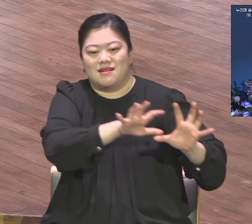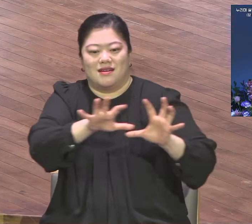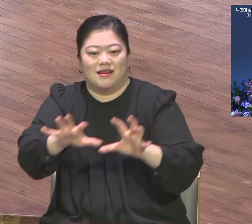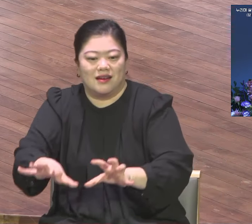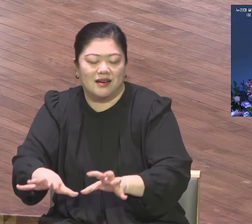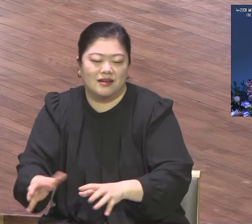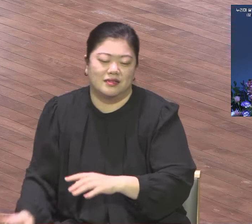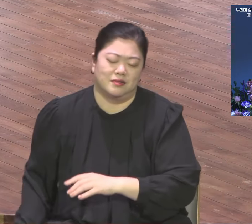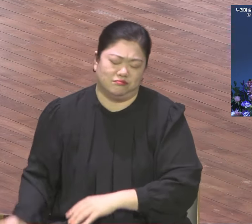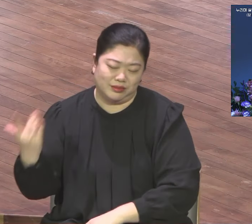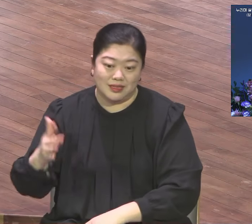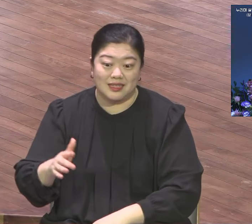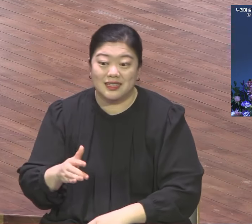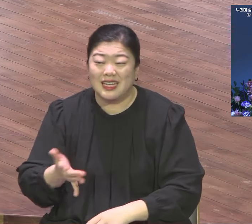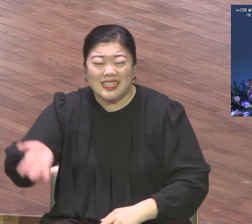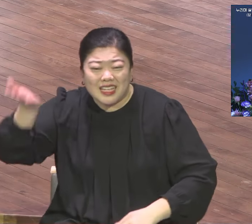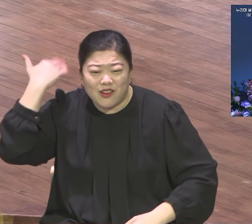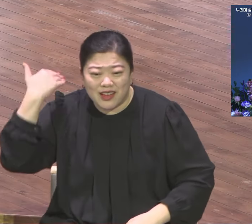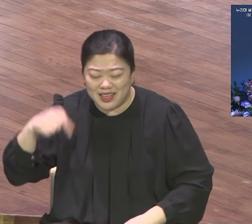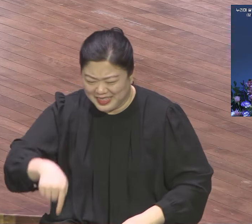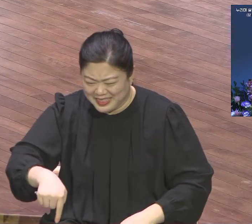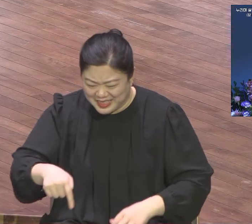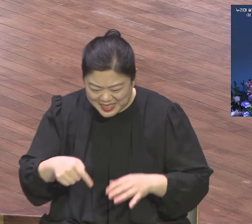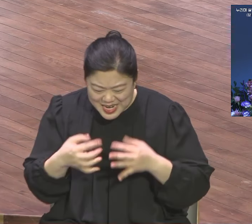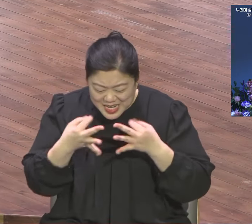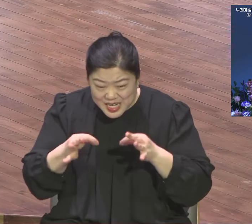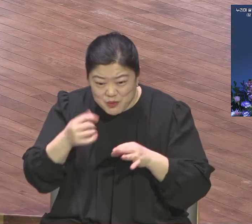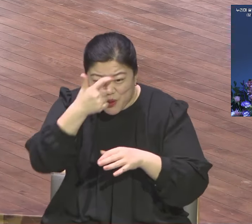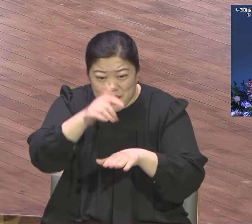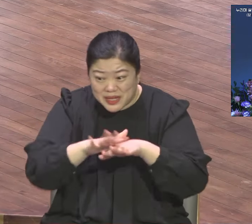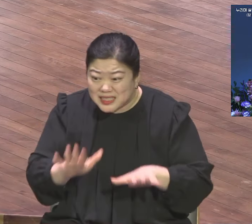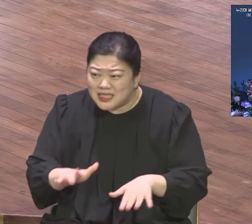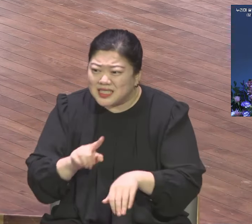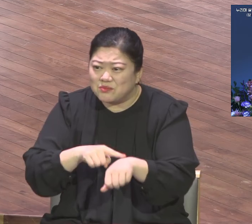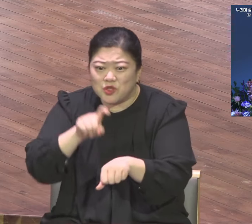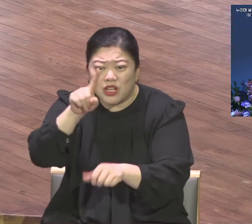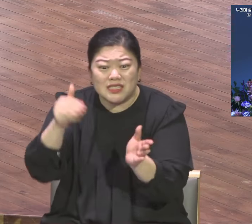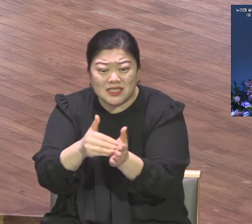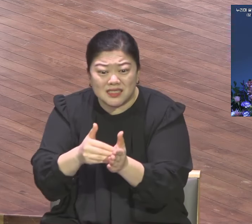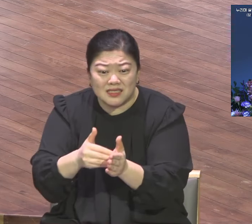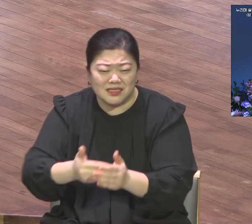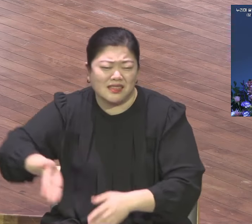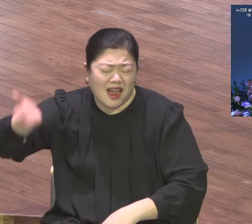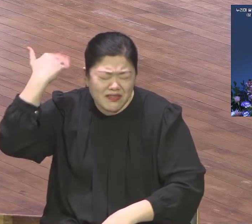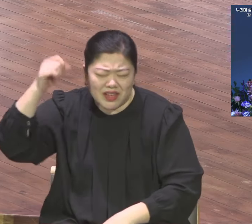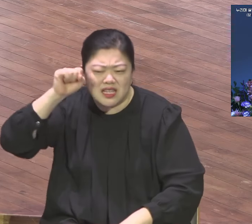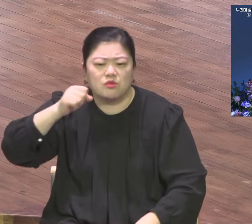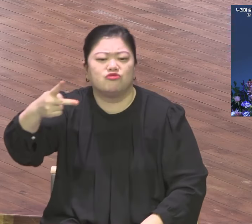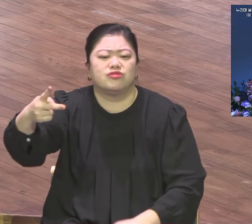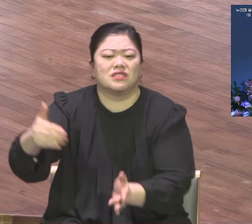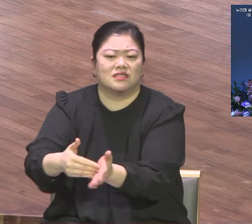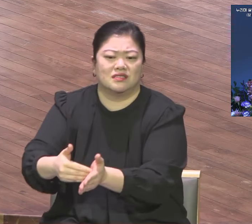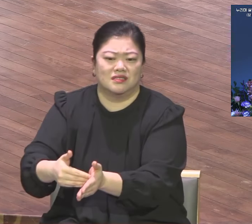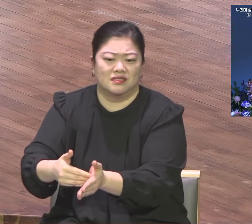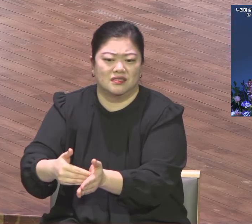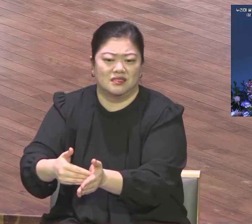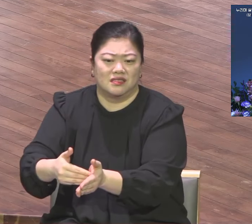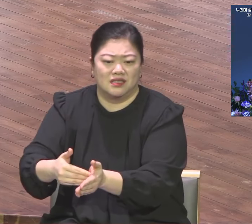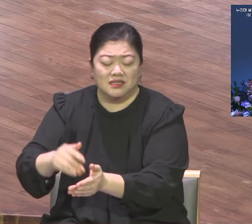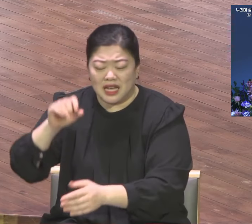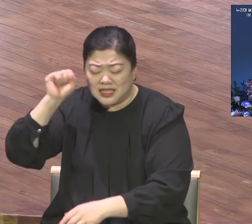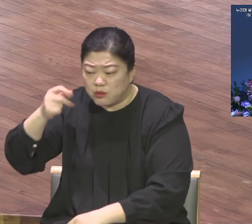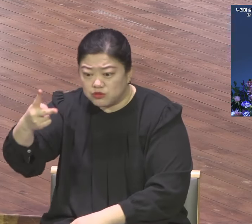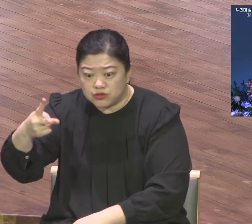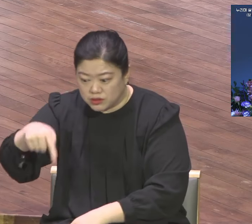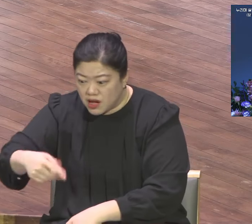교육자들하고는 이제 심야 기도가 그때 새벽 2시까지 하는데 새벽 2시에 딱 끝나면 데리고 저 을지로 육가에 있는 오성